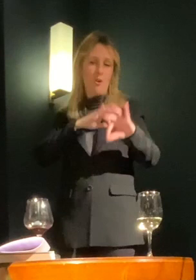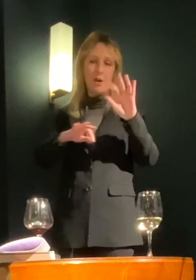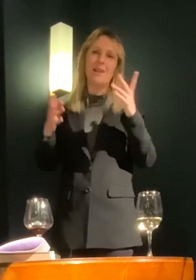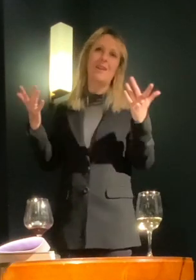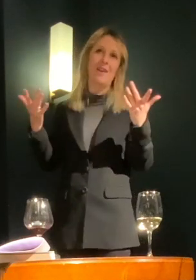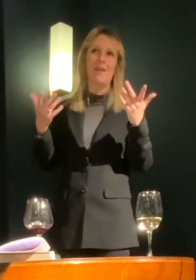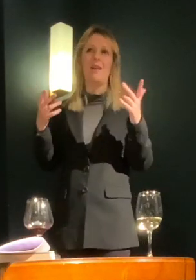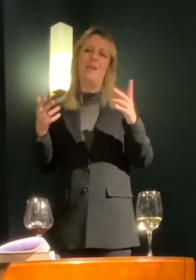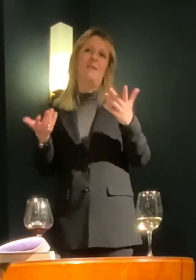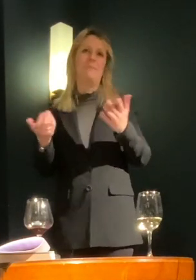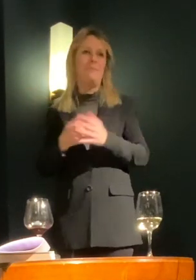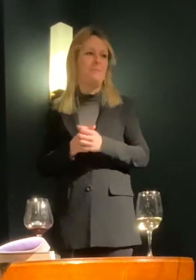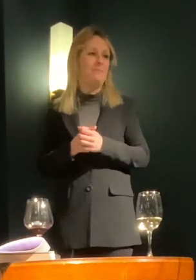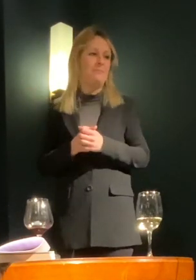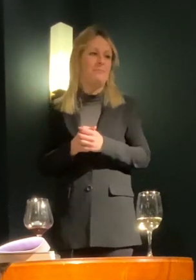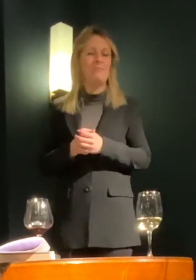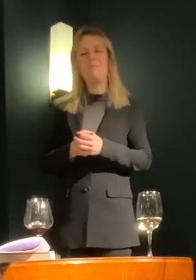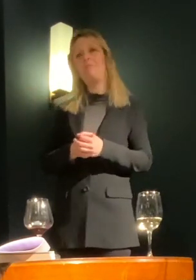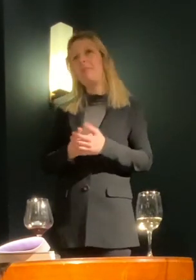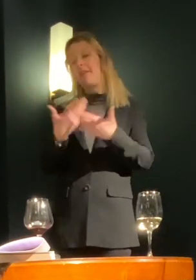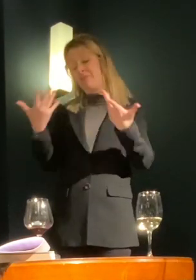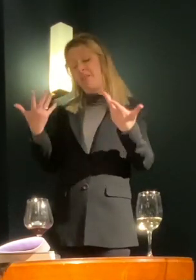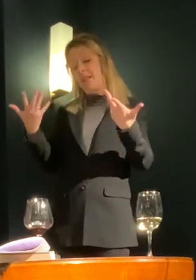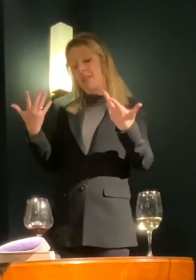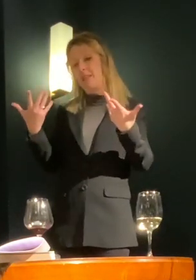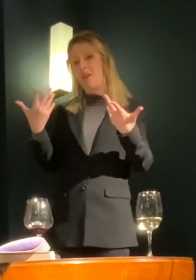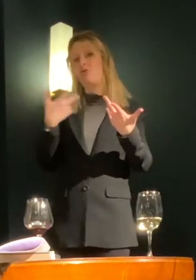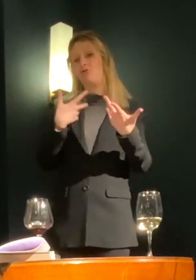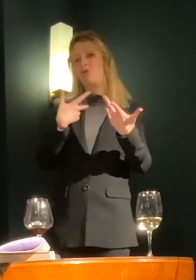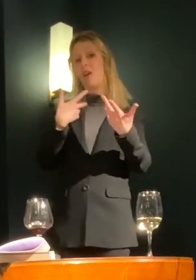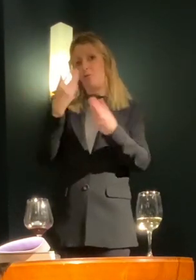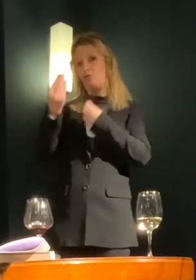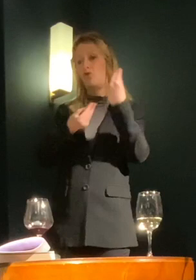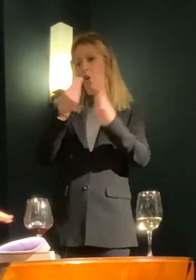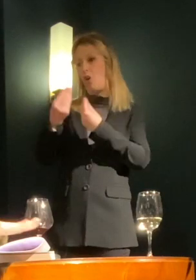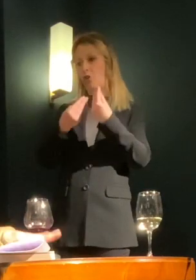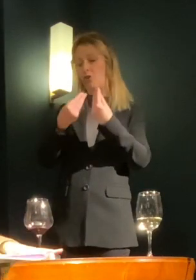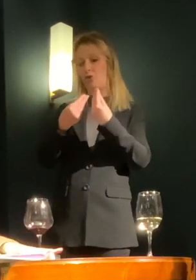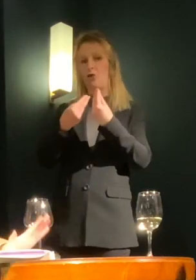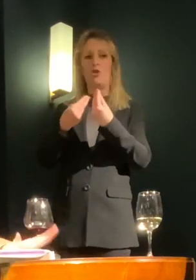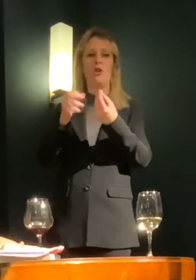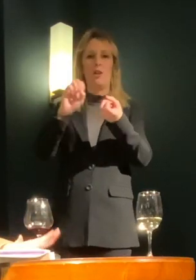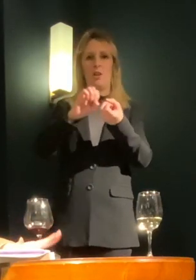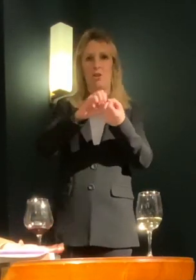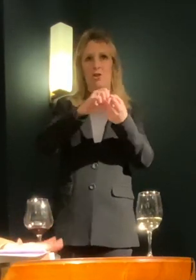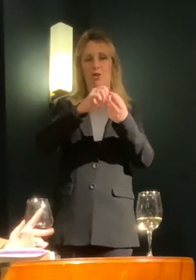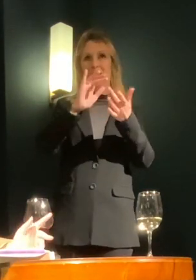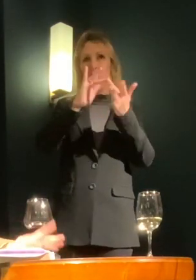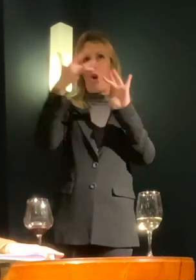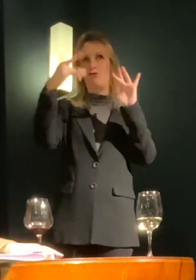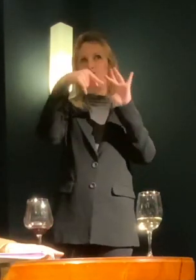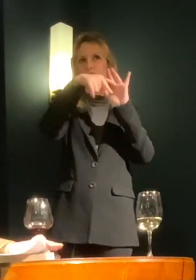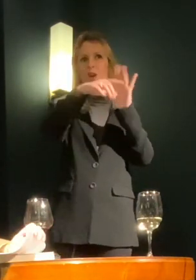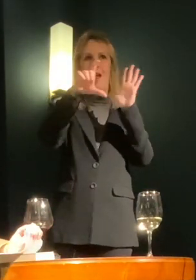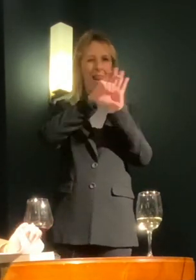sassolini dalla scarpa e infatti, liberarsi. Infatti su questo c'è anche un gioco con i social network che poi sono, diciamo... Altra parte.